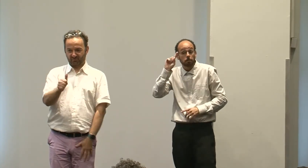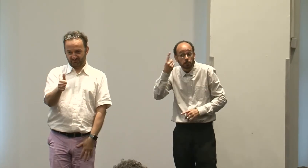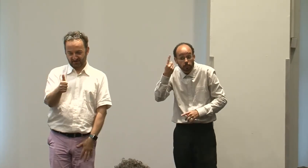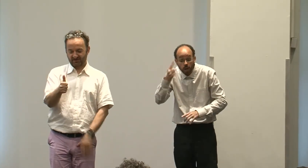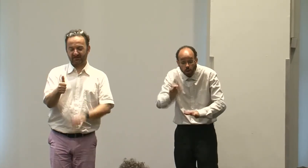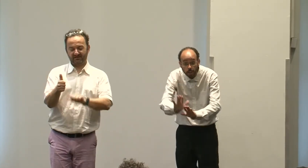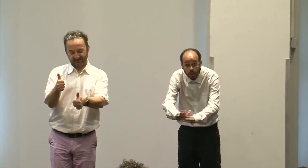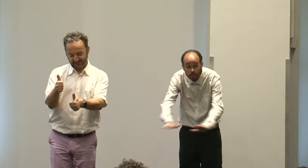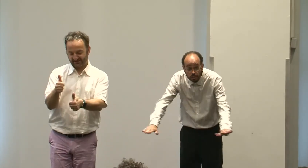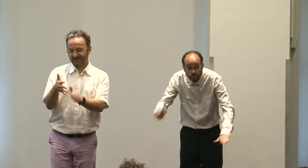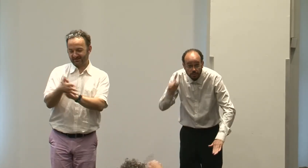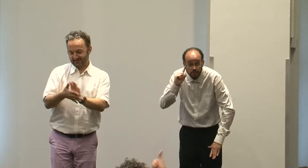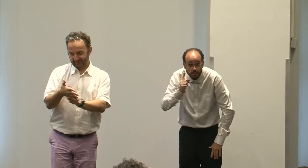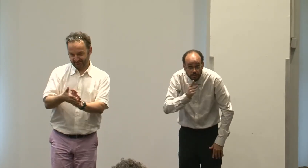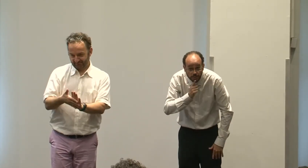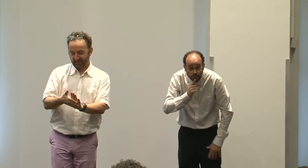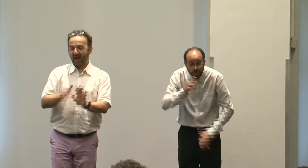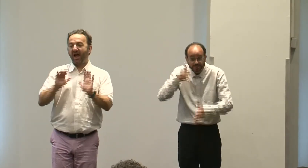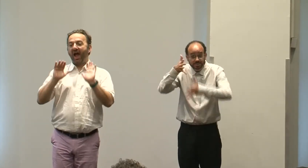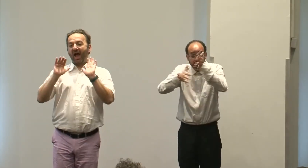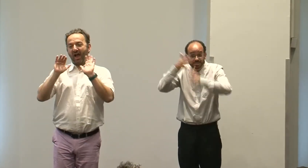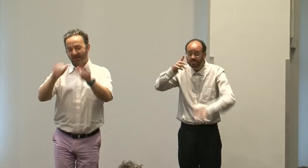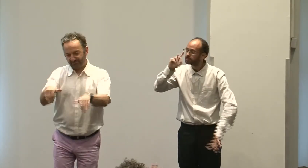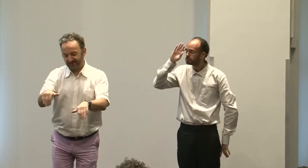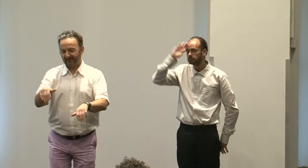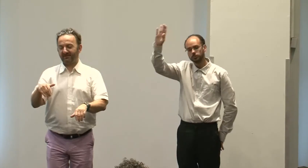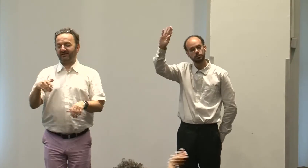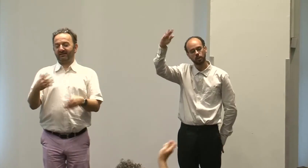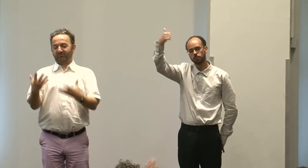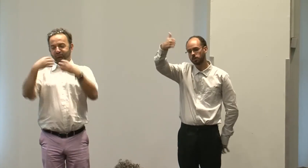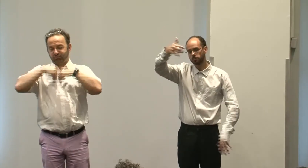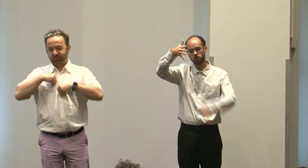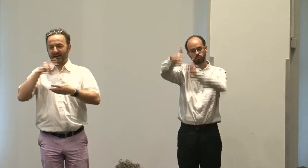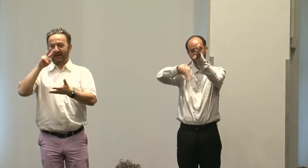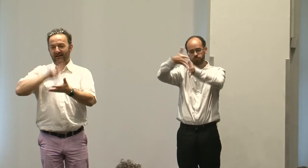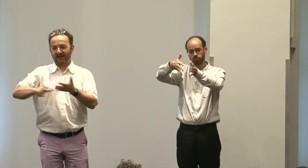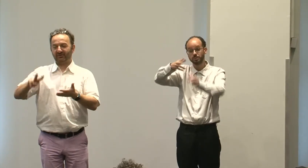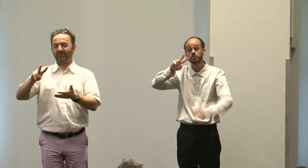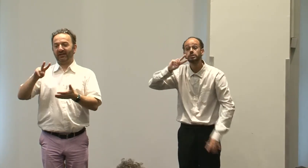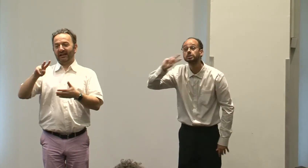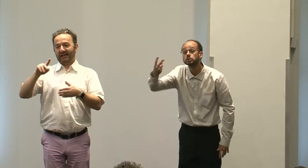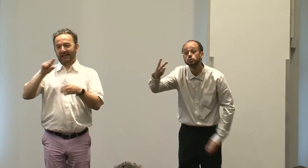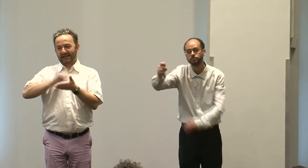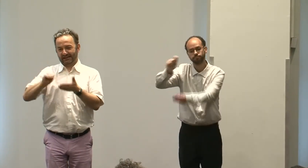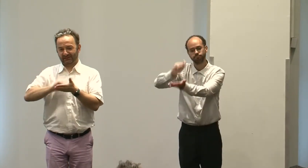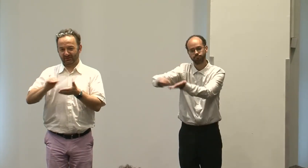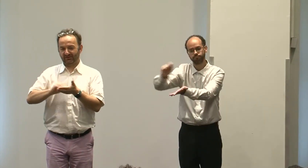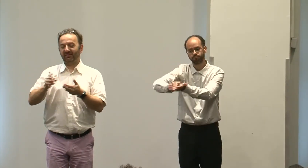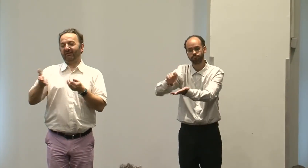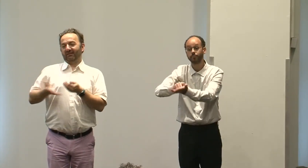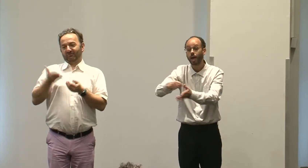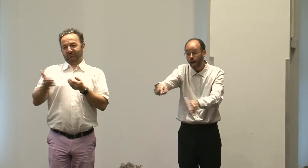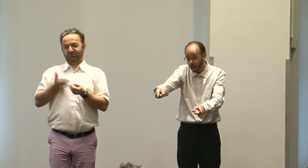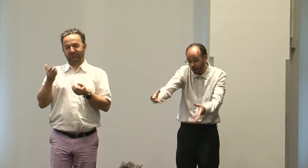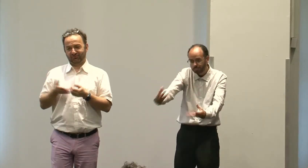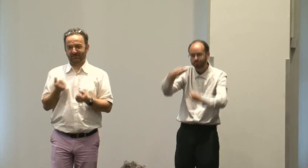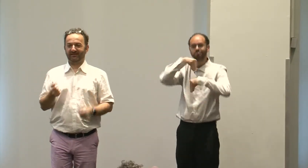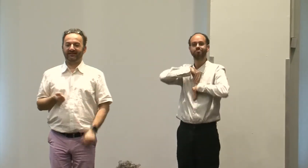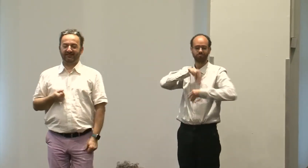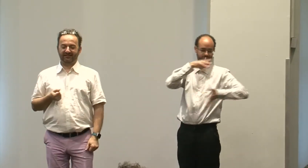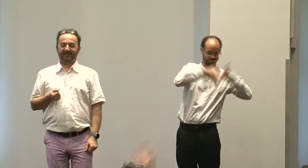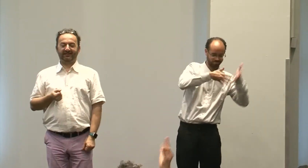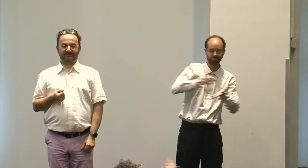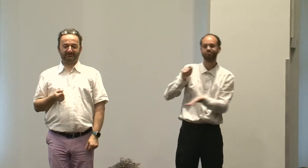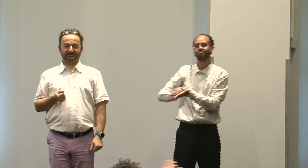Isso não foi, a surdez não é necessariamente um problema. Não é um problema. Então, o que é necessário é, em